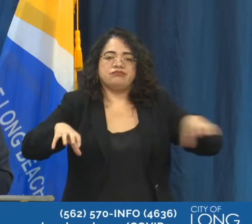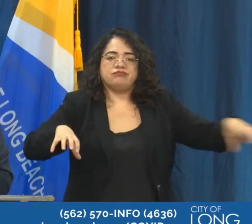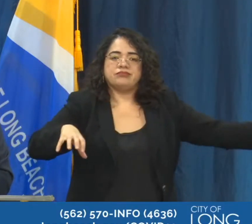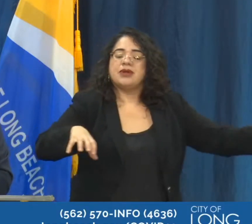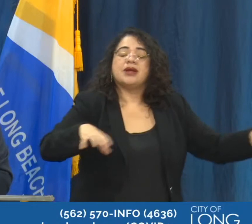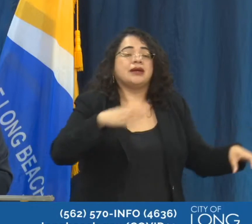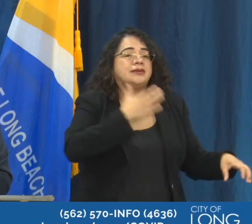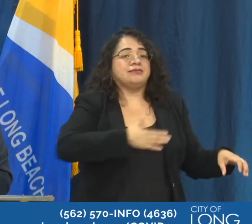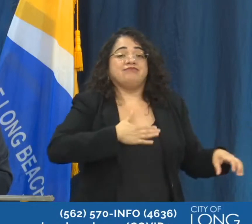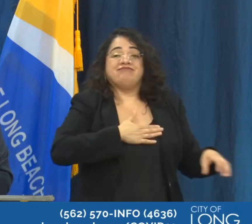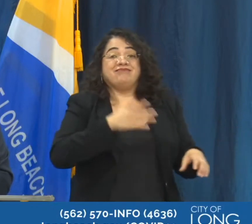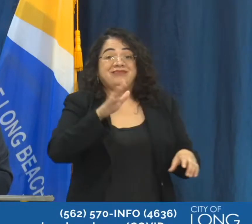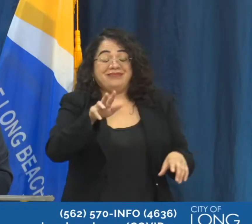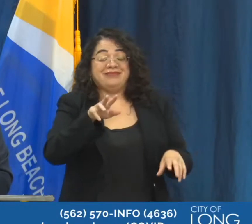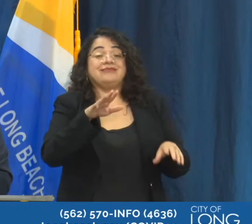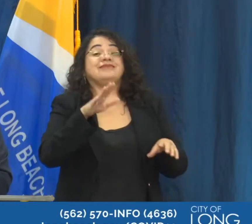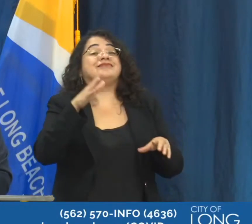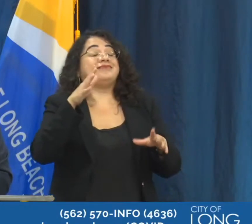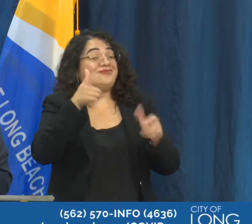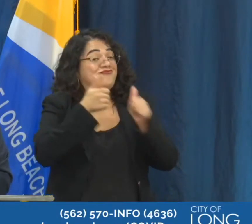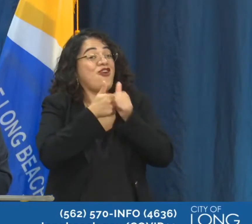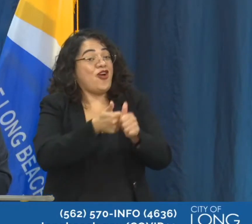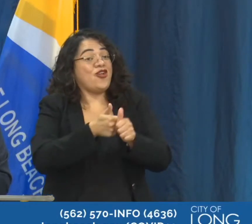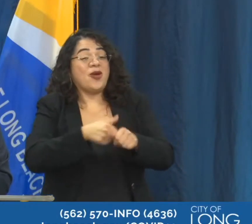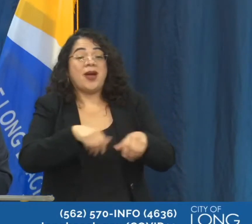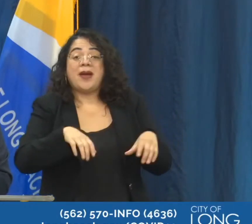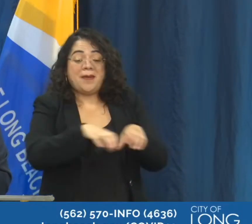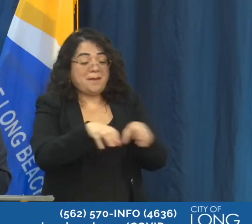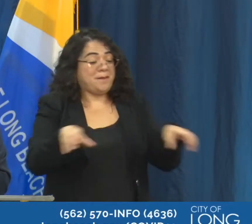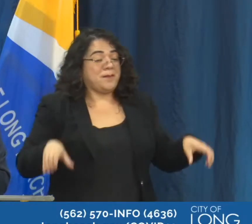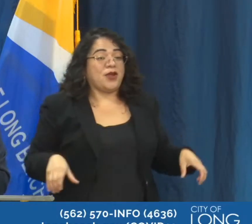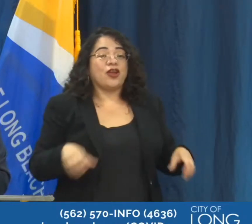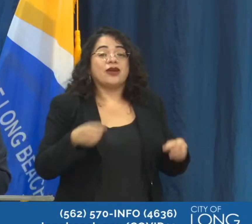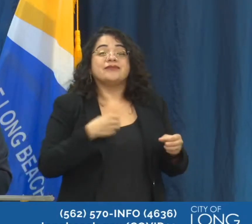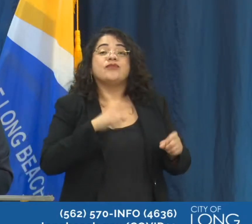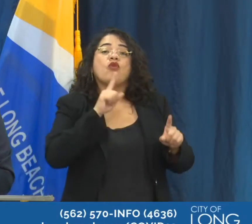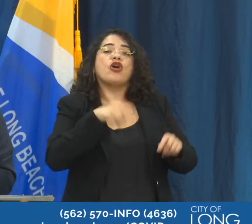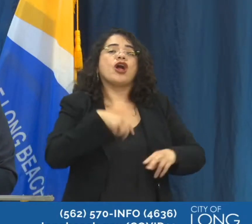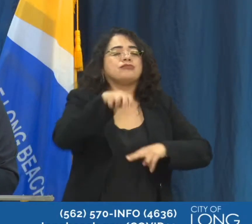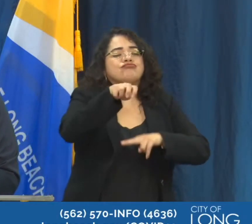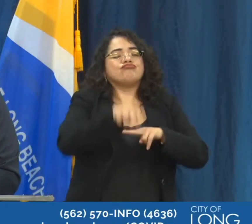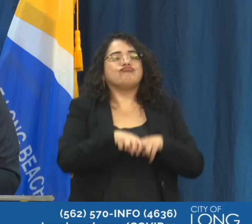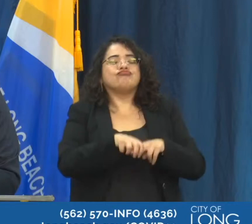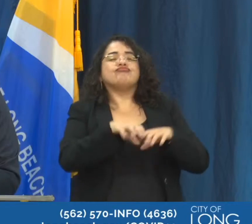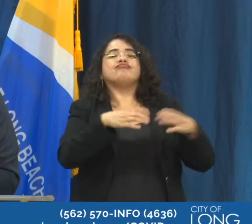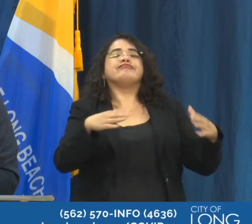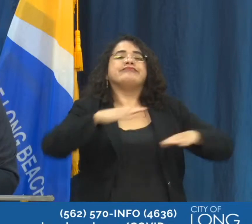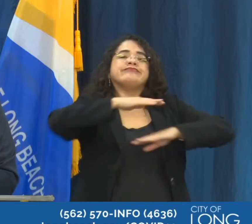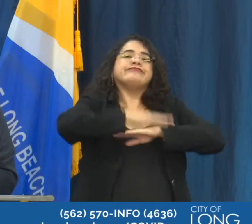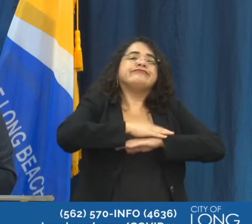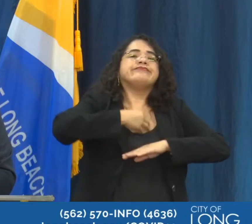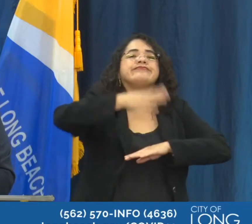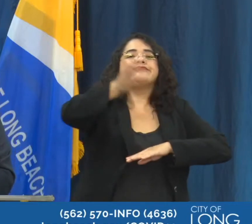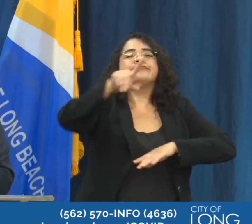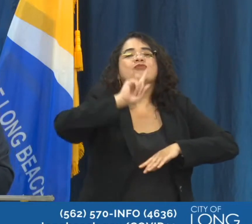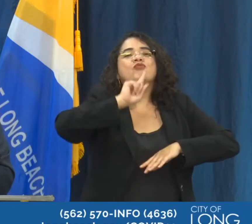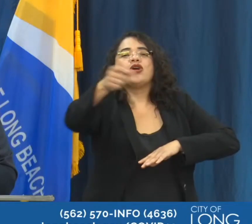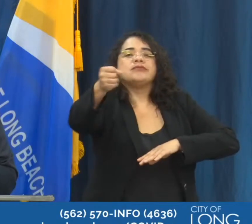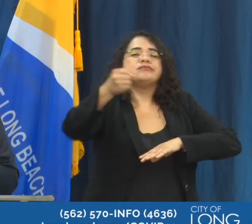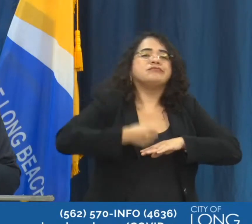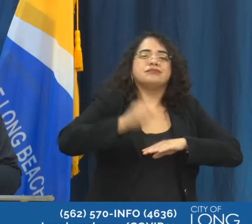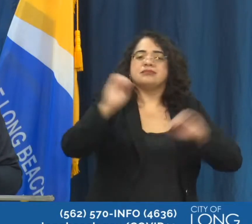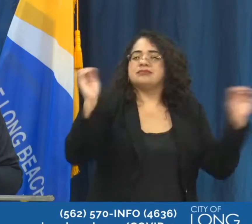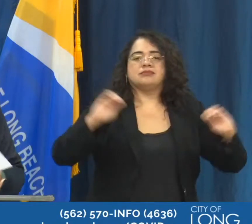una bebida en en el en la barra tiene que ordenarla en un asiento este los salones de uñas abrirán mañana